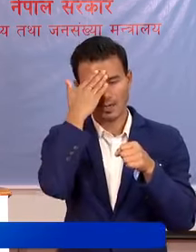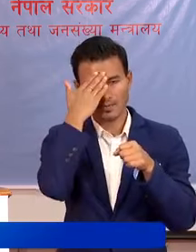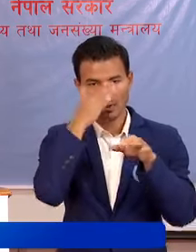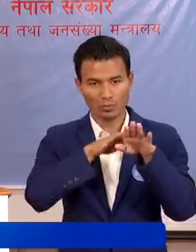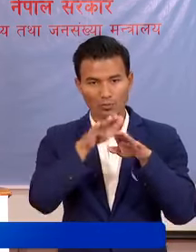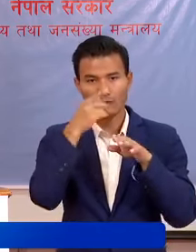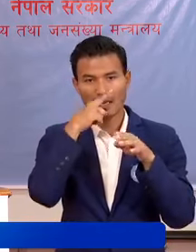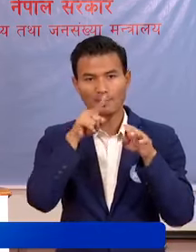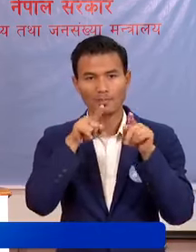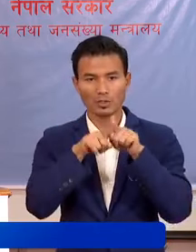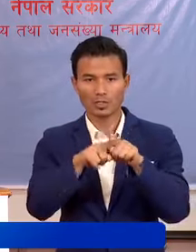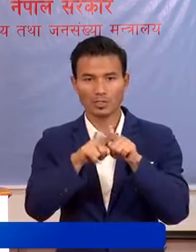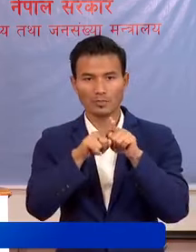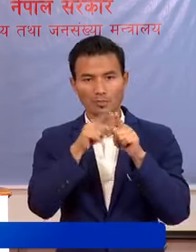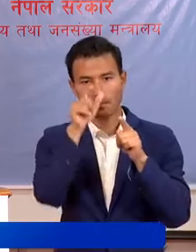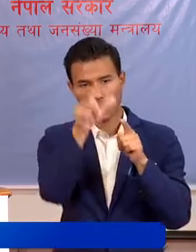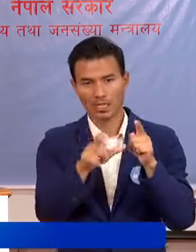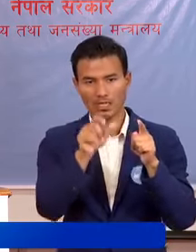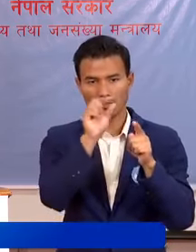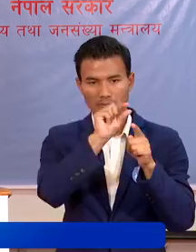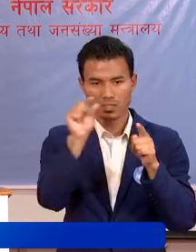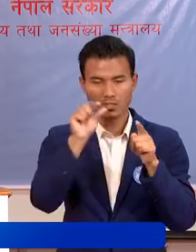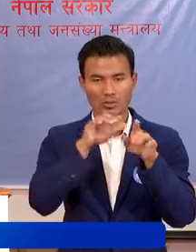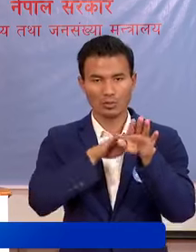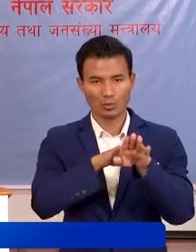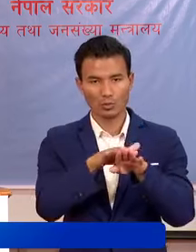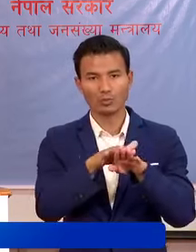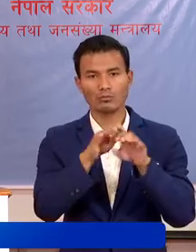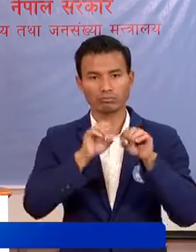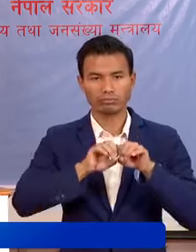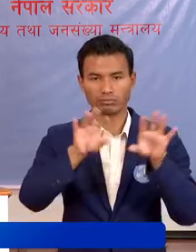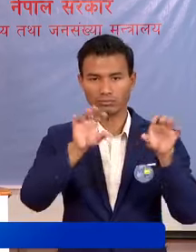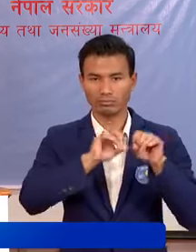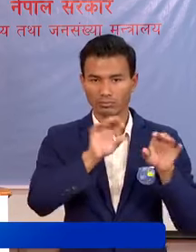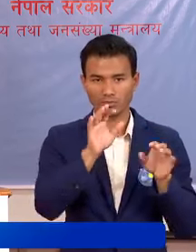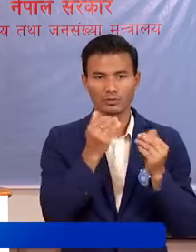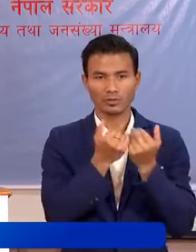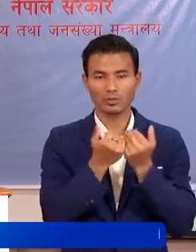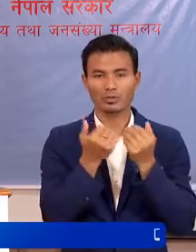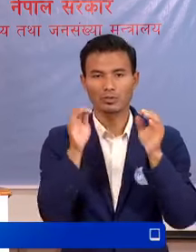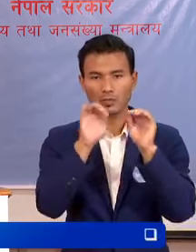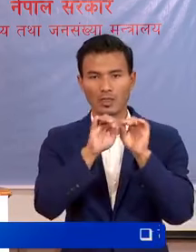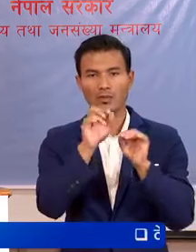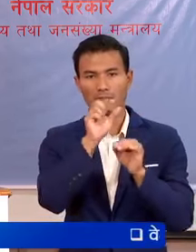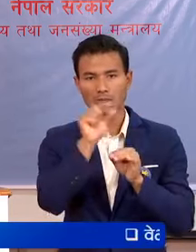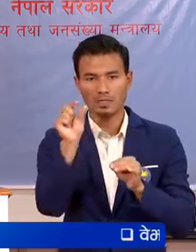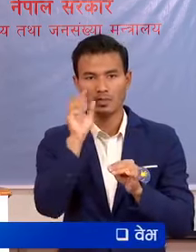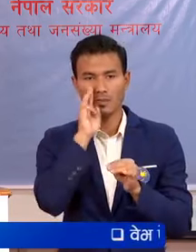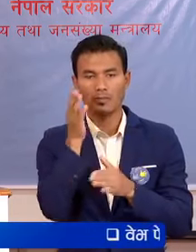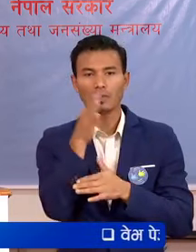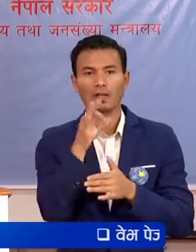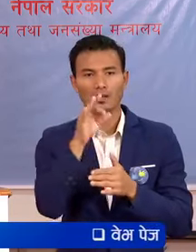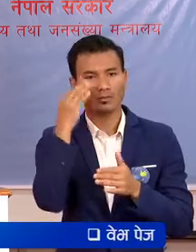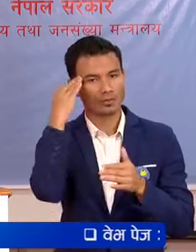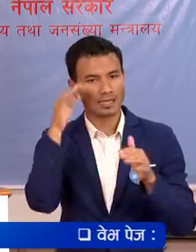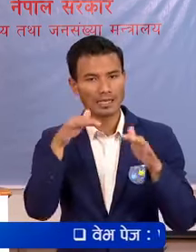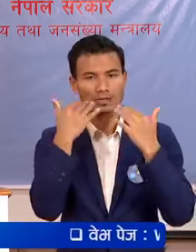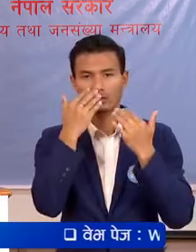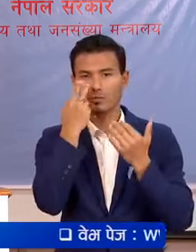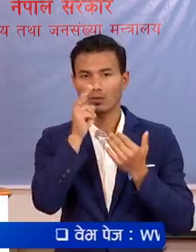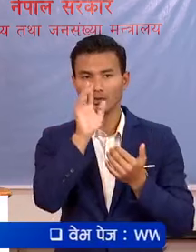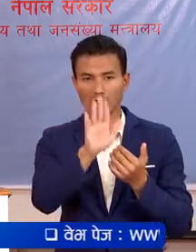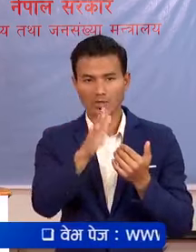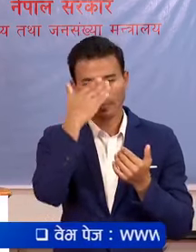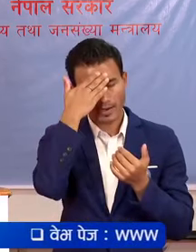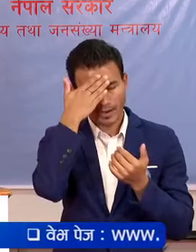नाम सहित को व्रिष्थित व्यक्तिकत विवरन अरु प्रकाशन मा आयको संबंद मा मंत्रालायको द्याना कर्शन भहे को